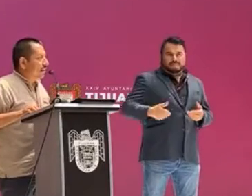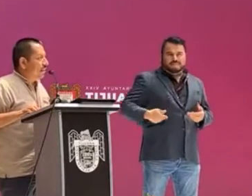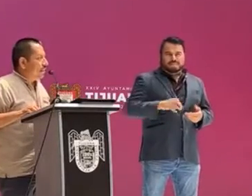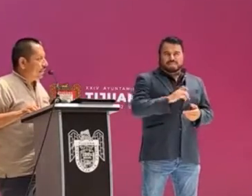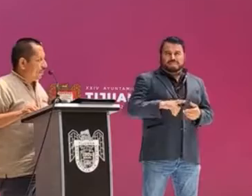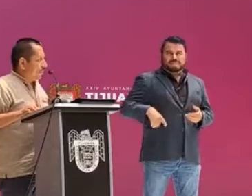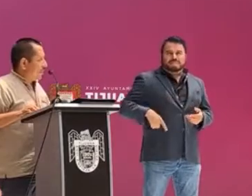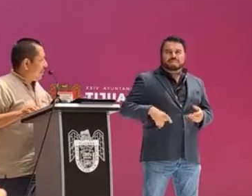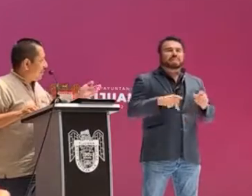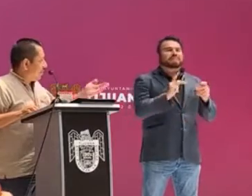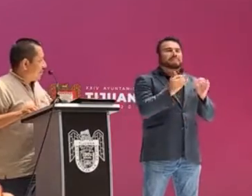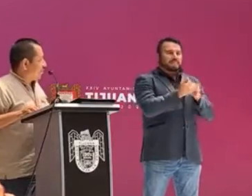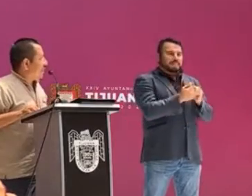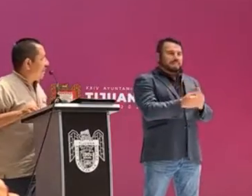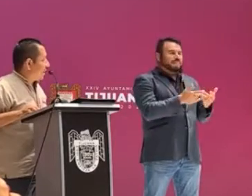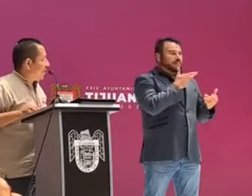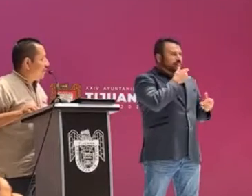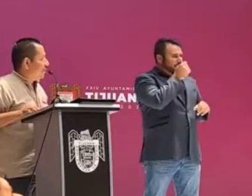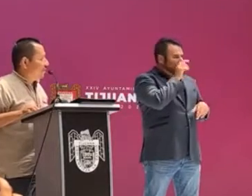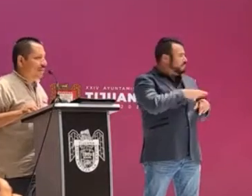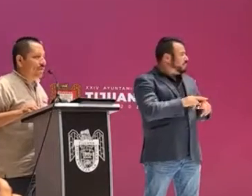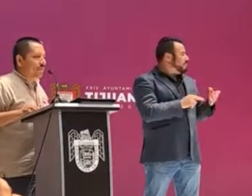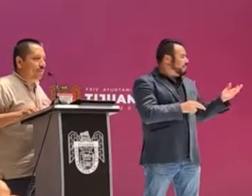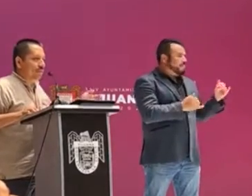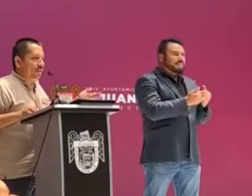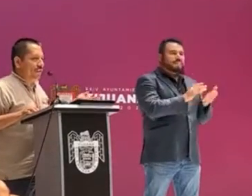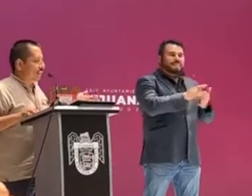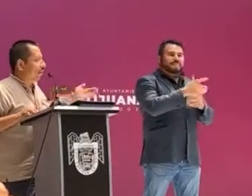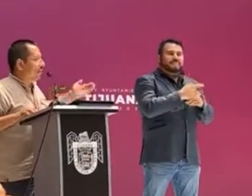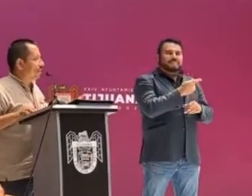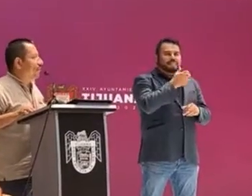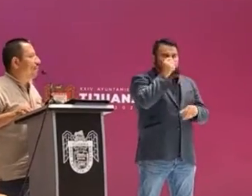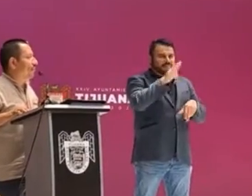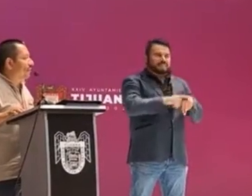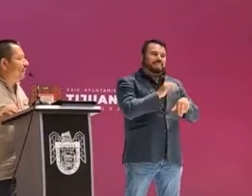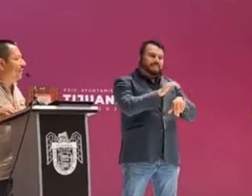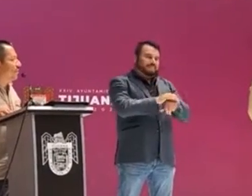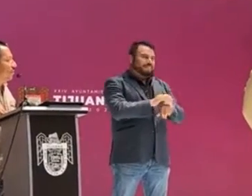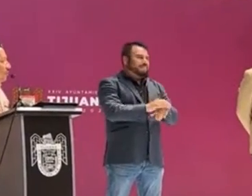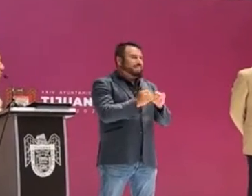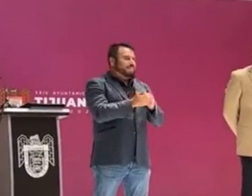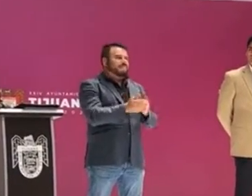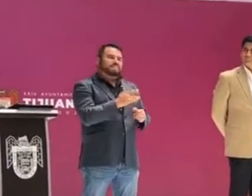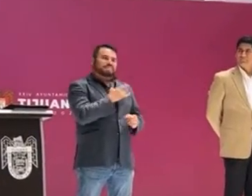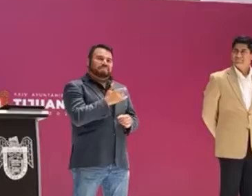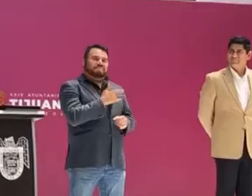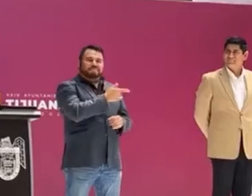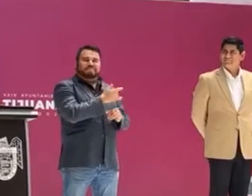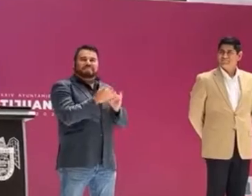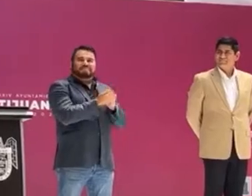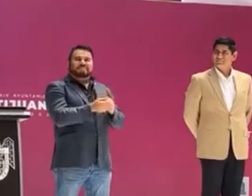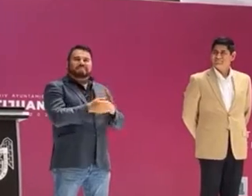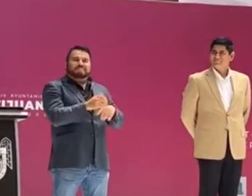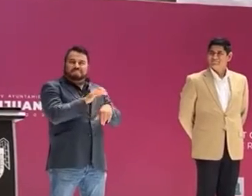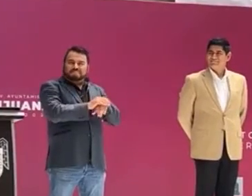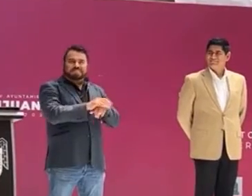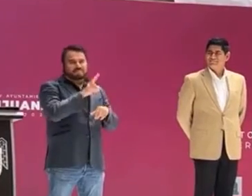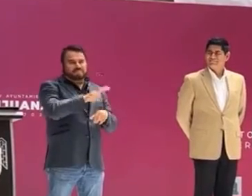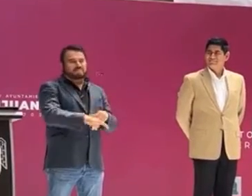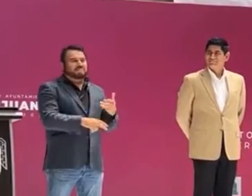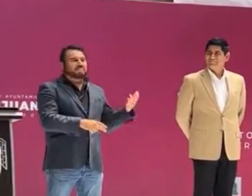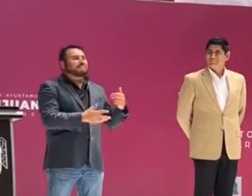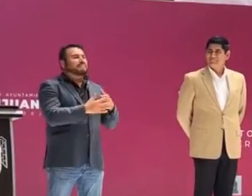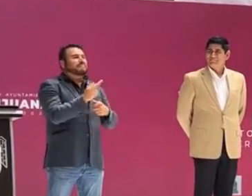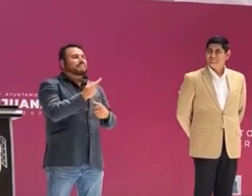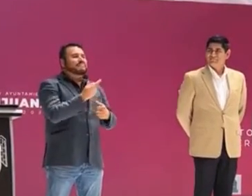secretario, nuestro secretario y amigo, nos sentimos como un verdadero amigo porque se fija en las necesidades de